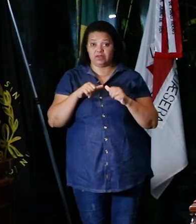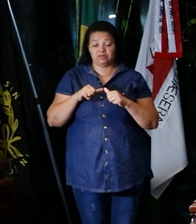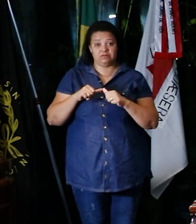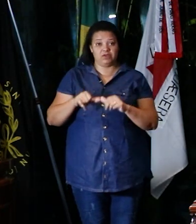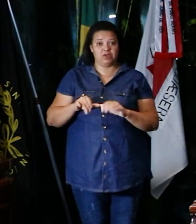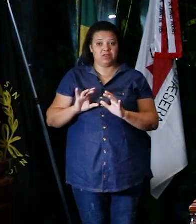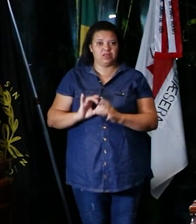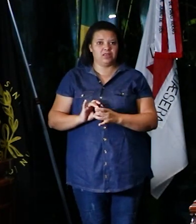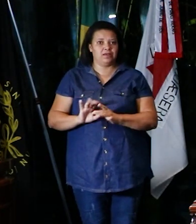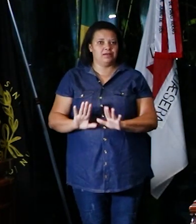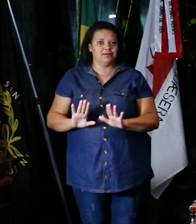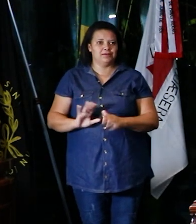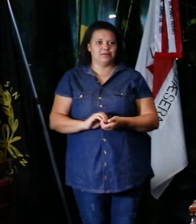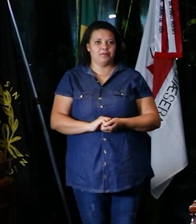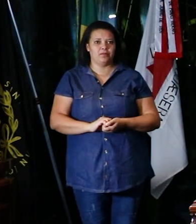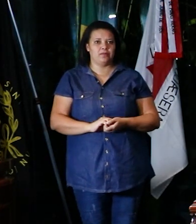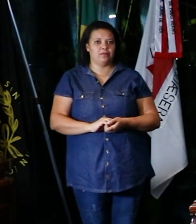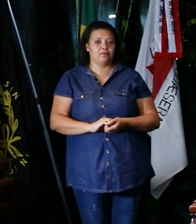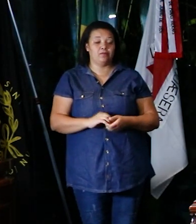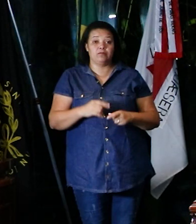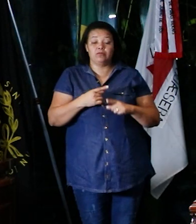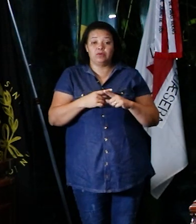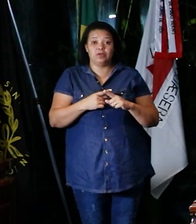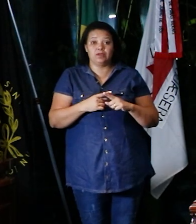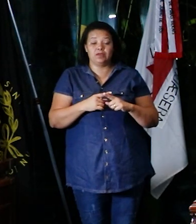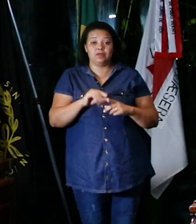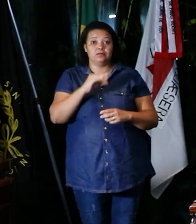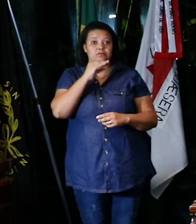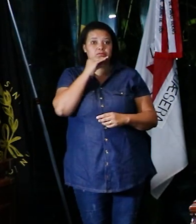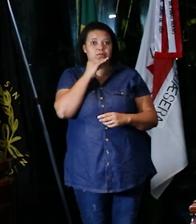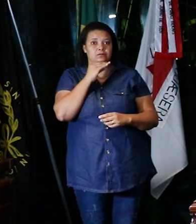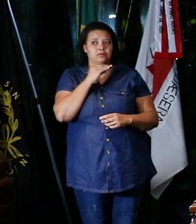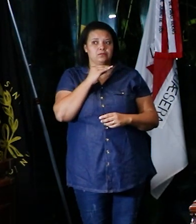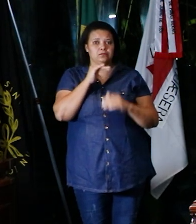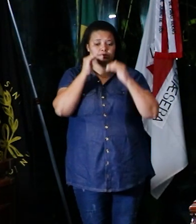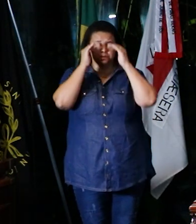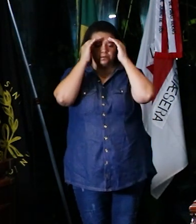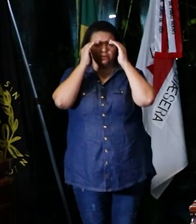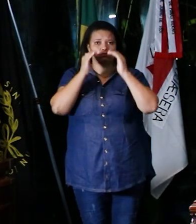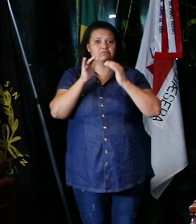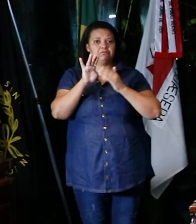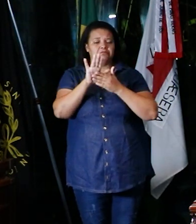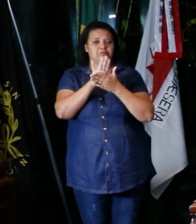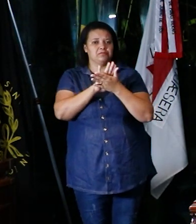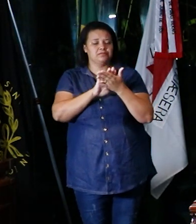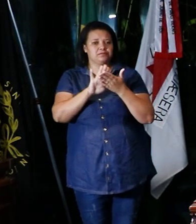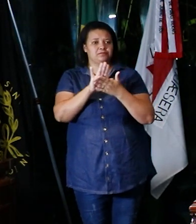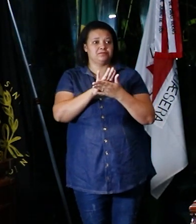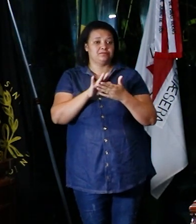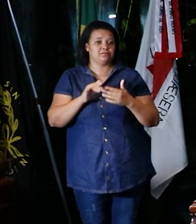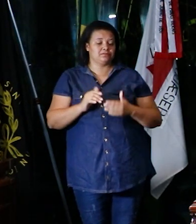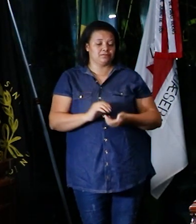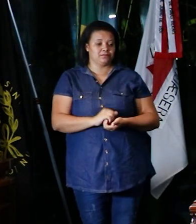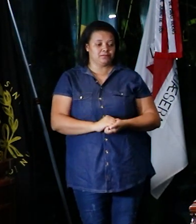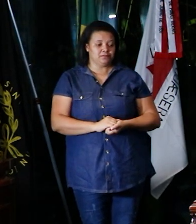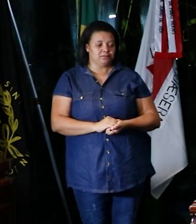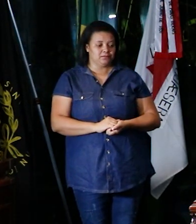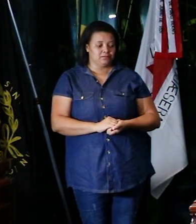quê? Porque ele é insubordinado. Né? Não tem jeito.